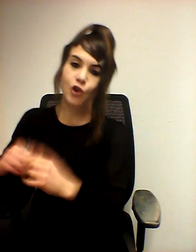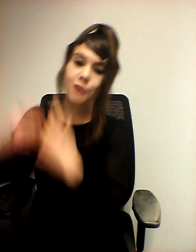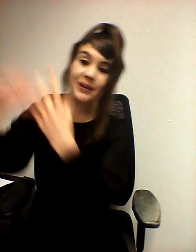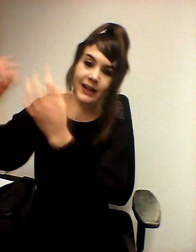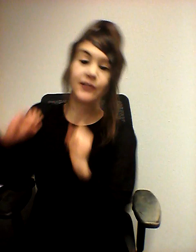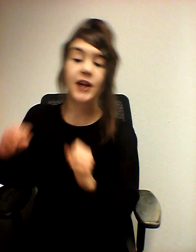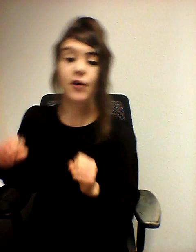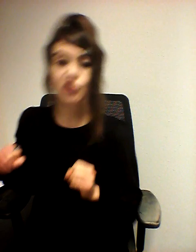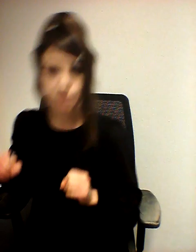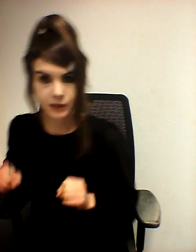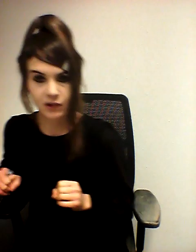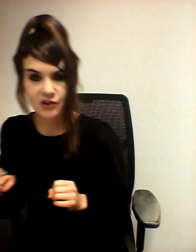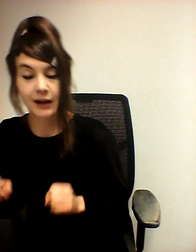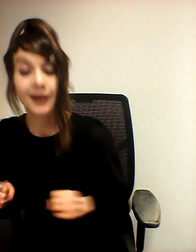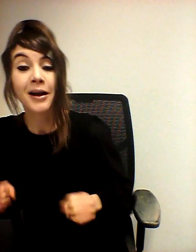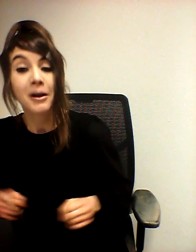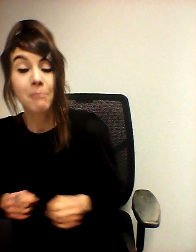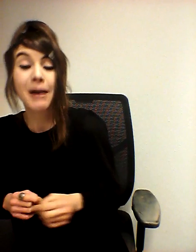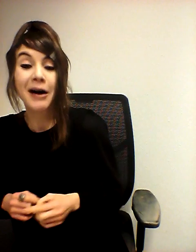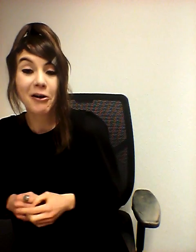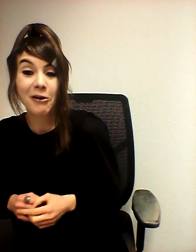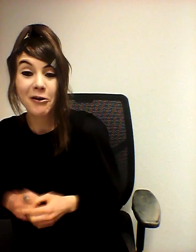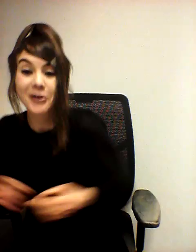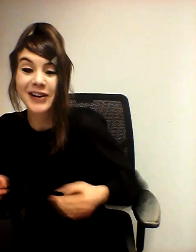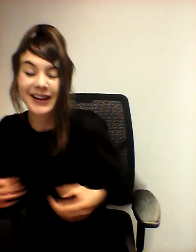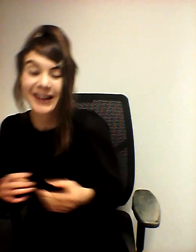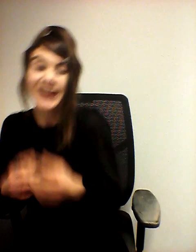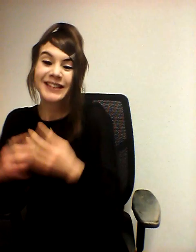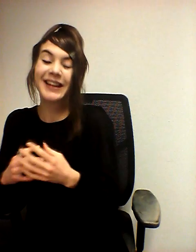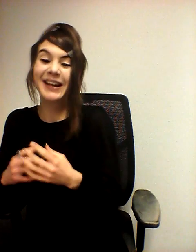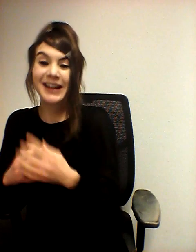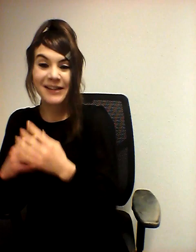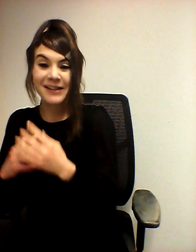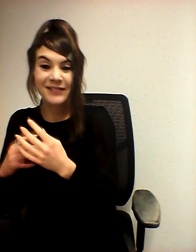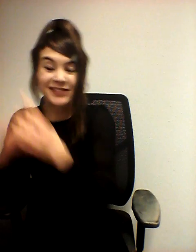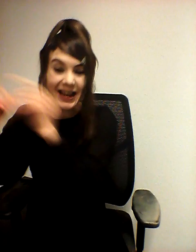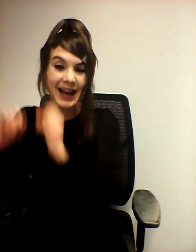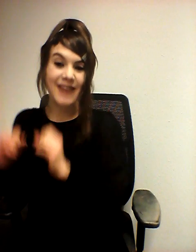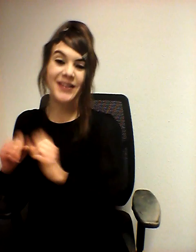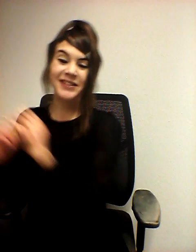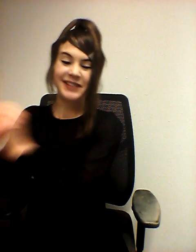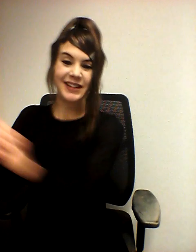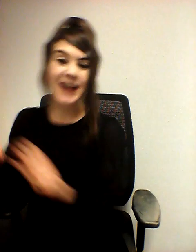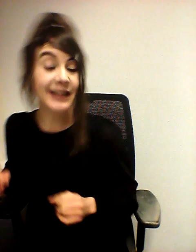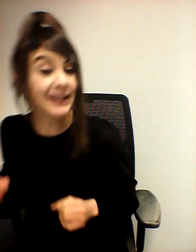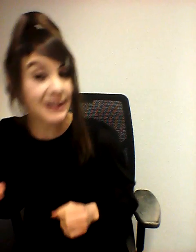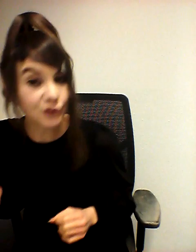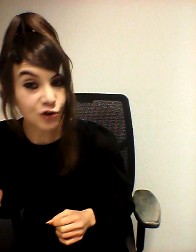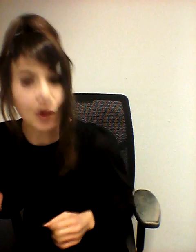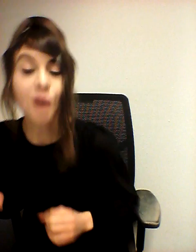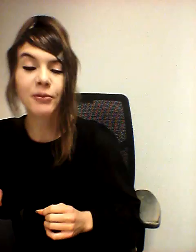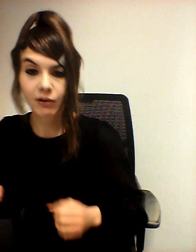lysosomen in jouw spiercellen. Maar ook die eiwitten die daar in die lysosomen